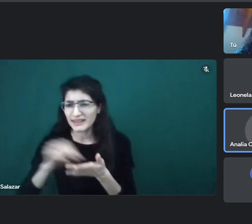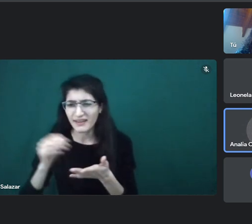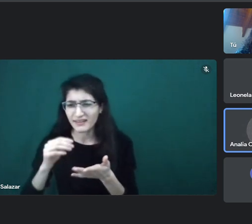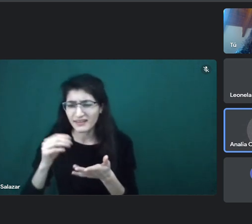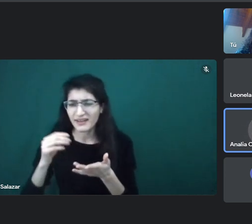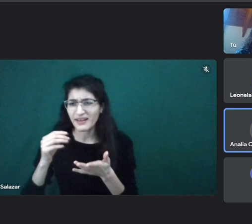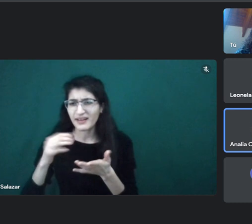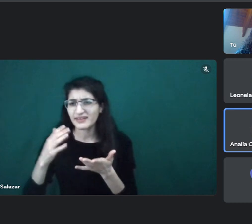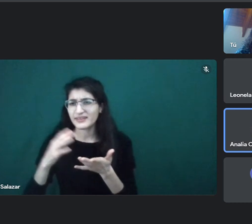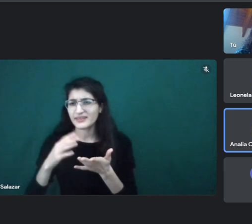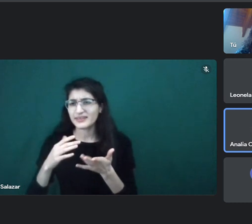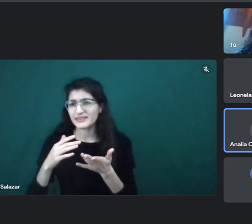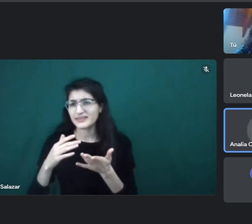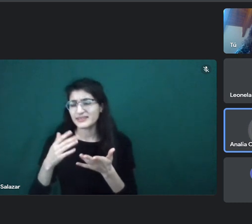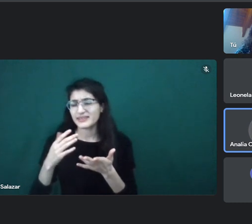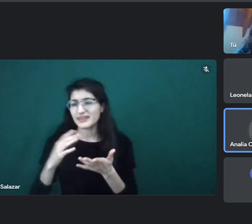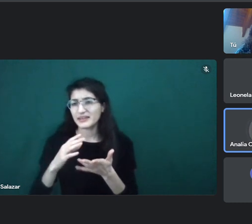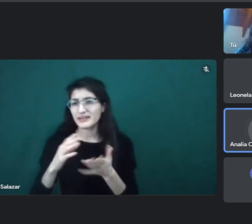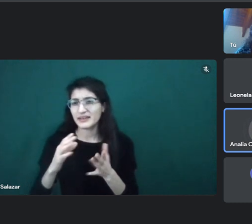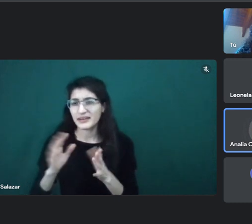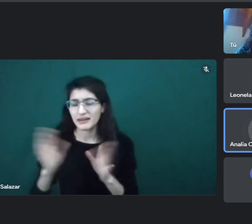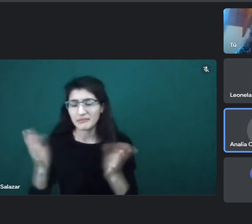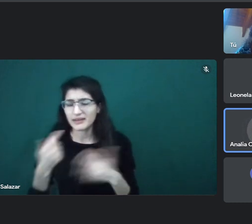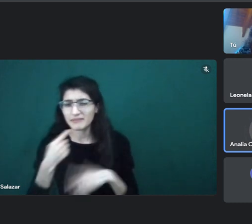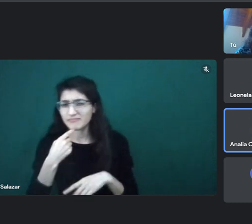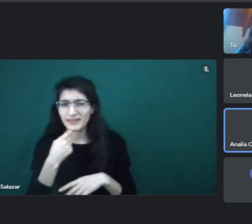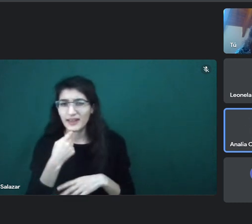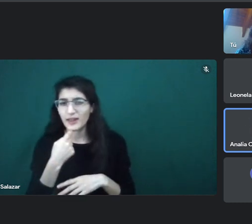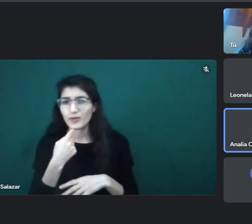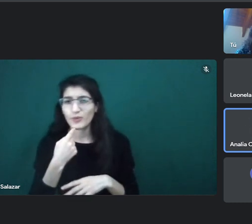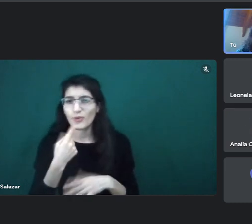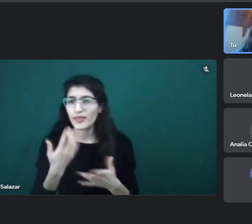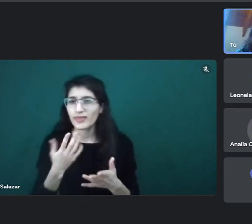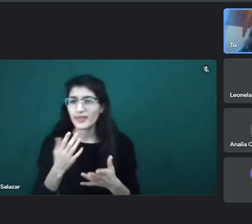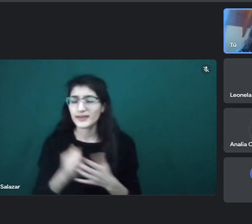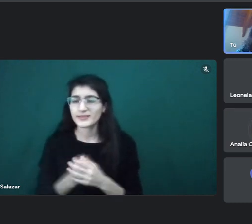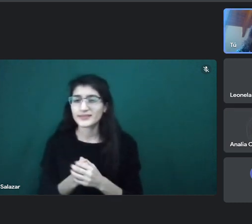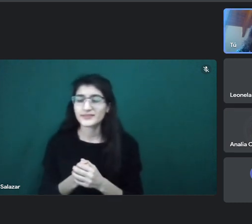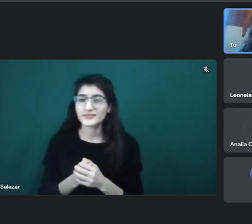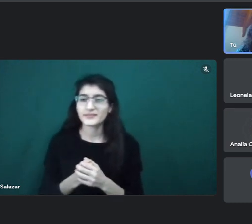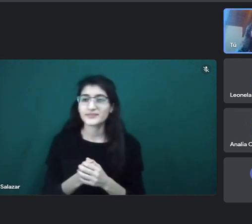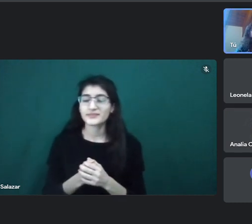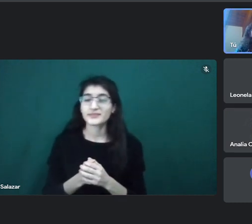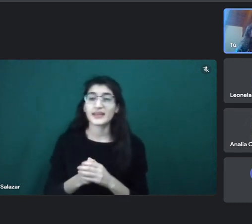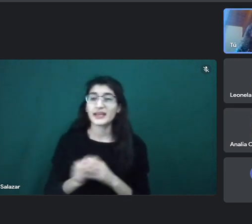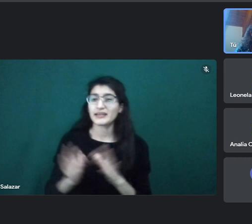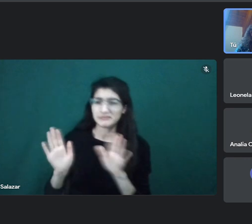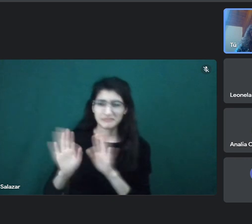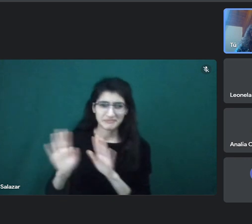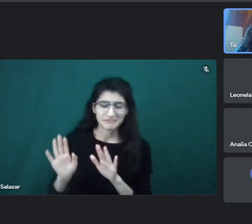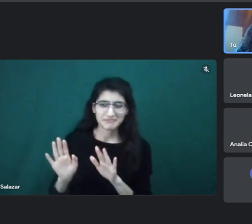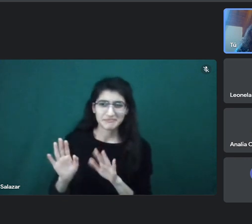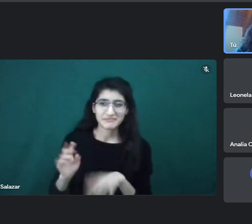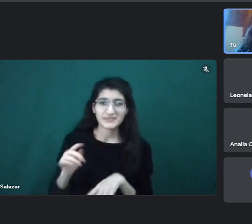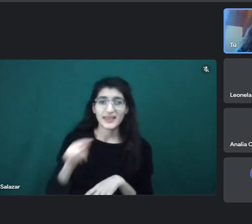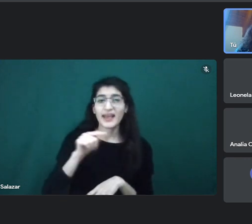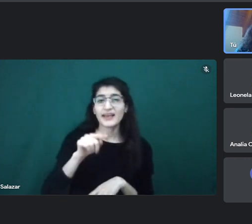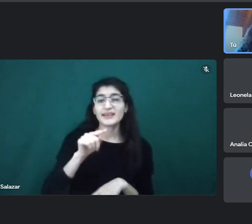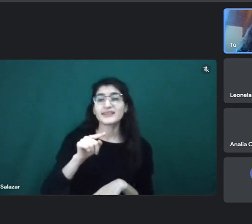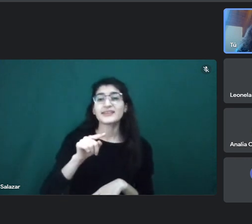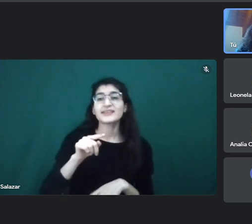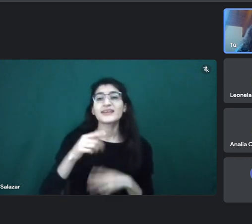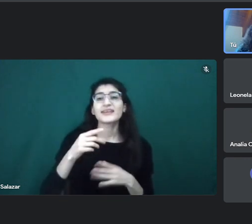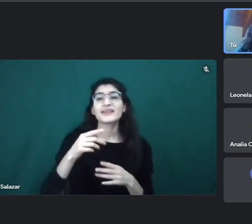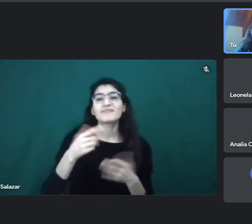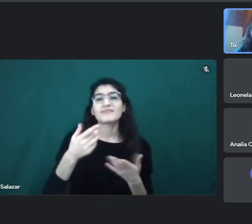con... claro. No sé por qué me daba. Las traducciones que busquen tienen que ver con acepciones. Tienen que adaptarla